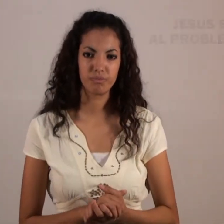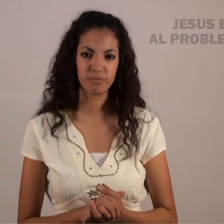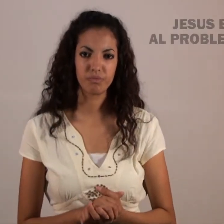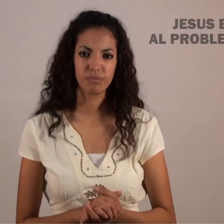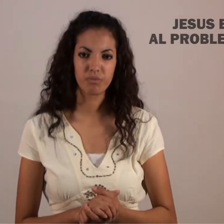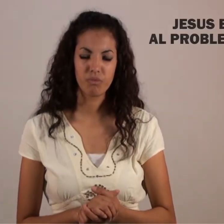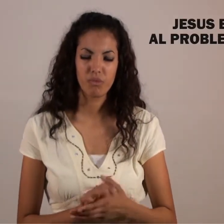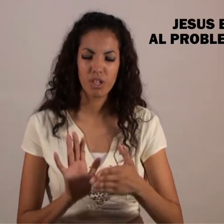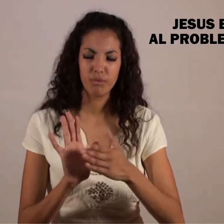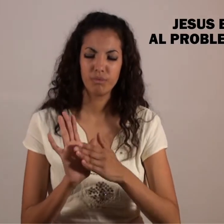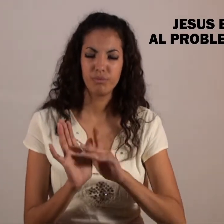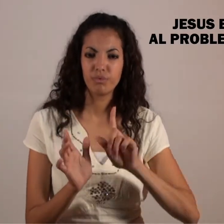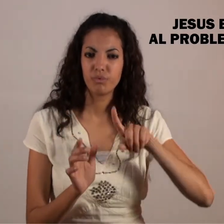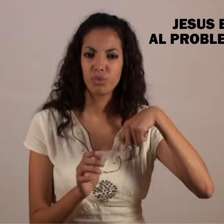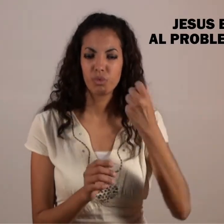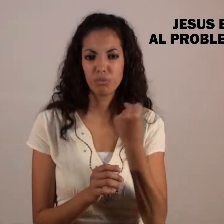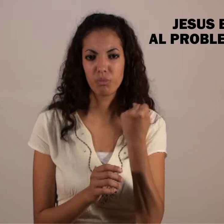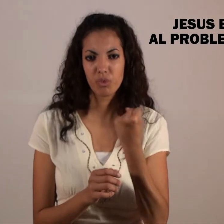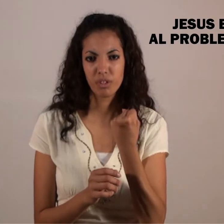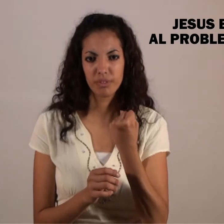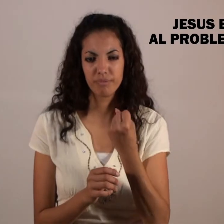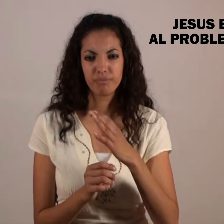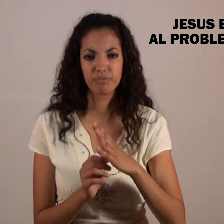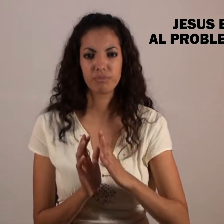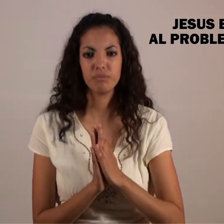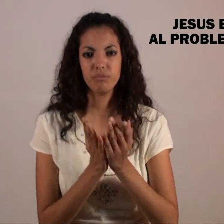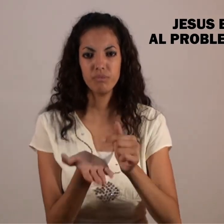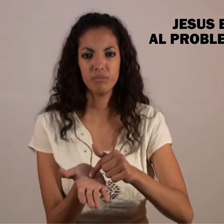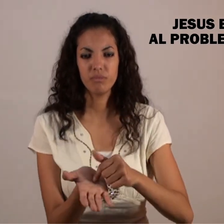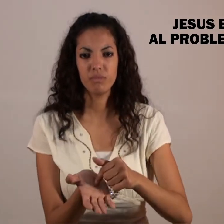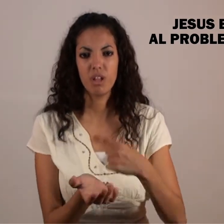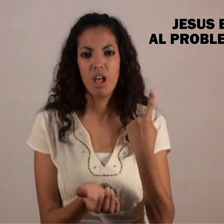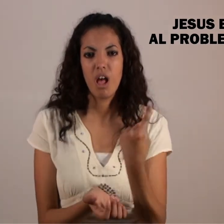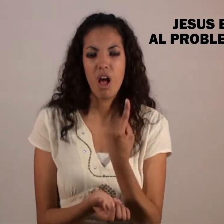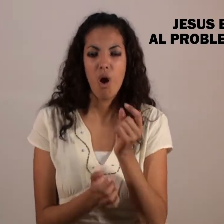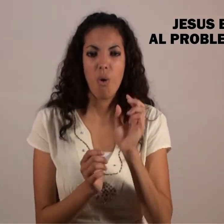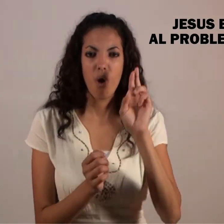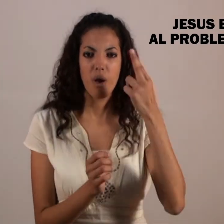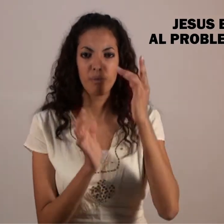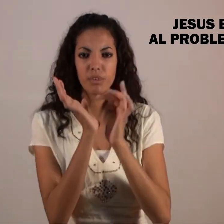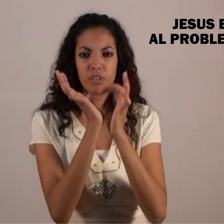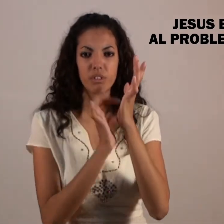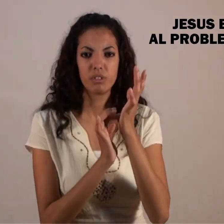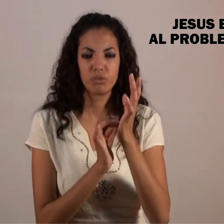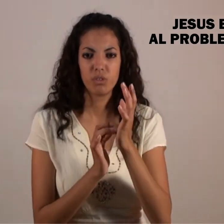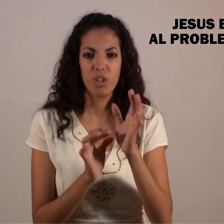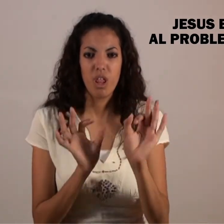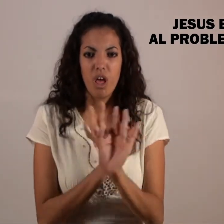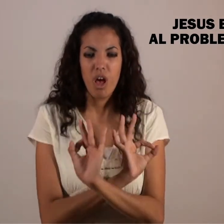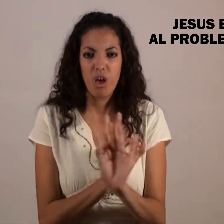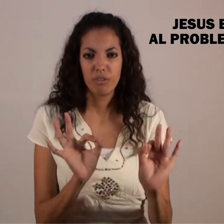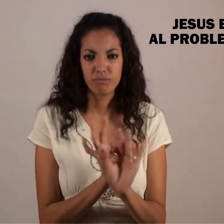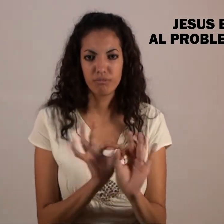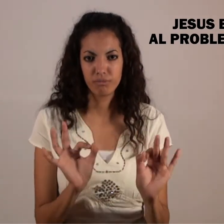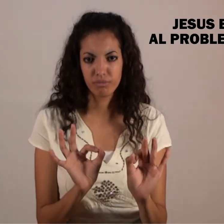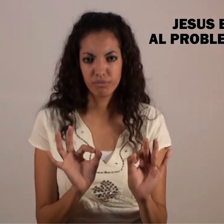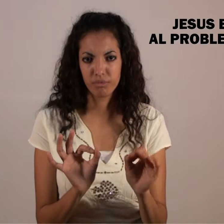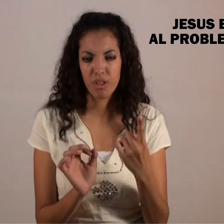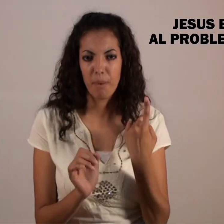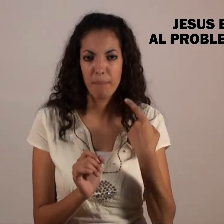Nota otro punto vital en estos textos. La única muerte de Cristo era totalmente suficiente. Aunque los